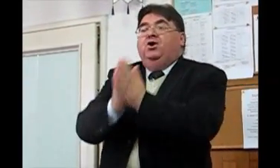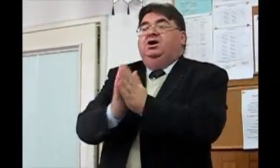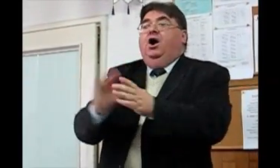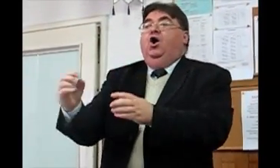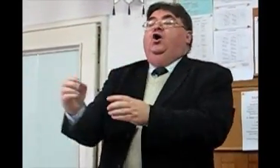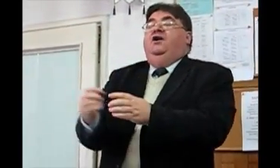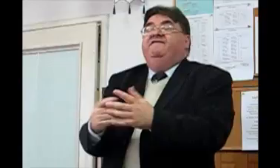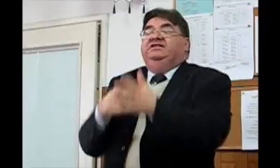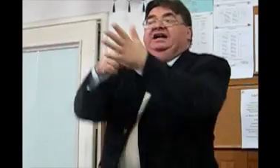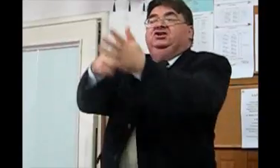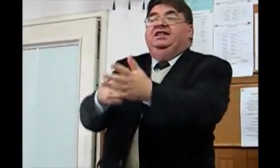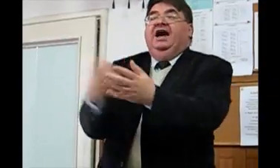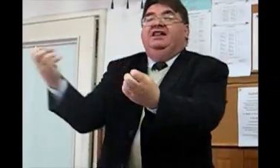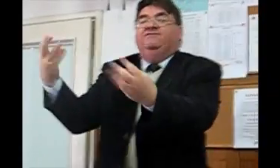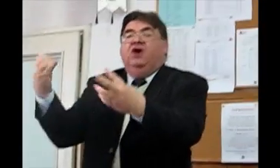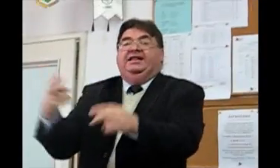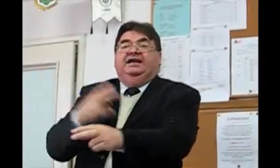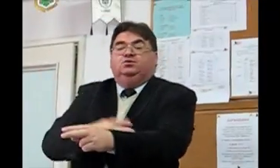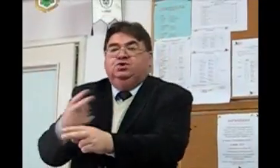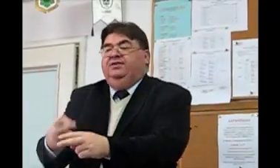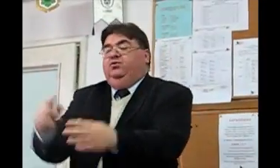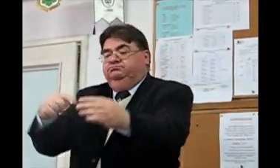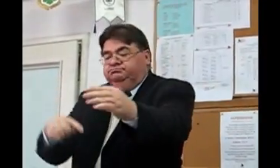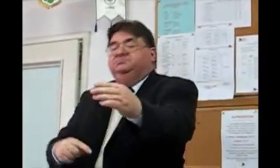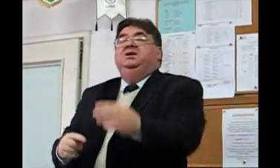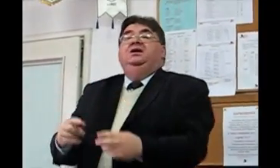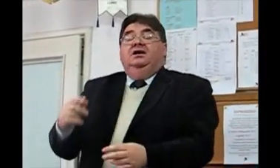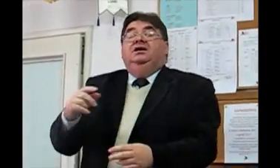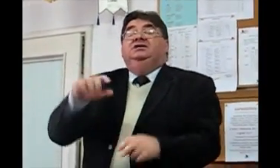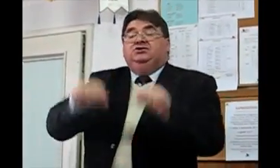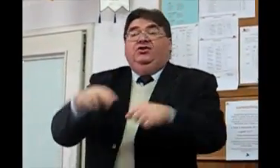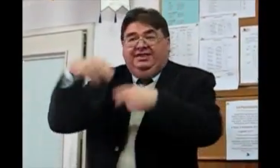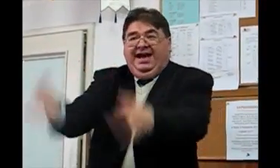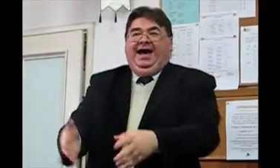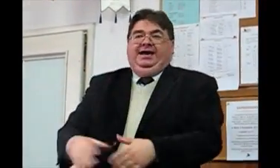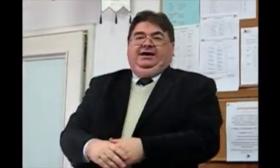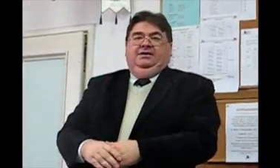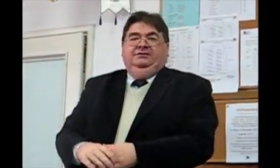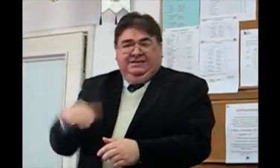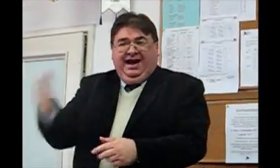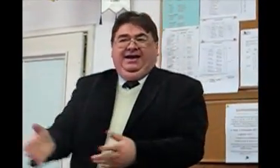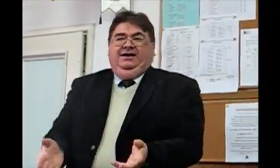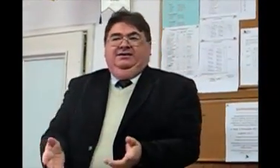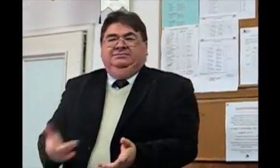o wynagrodzenie adwokata w urzędu. I sąd daje. Dodam.